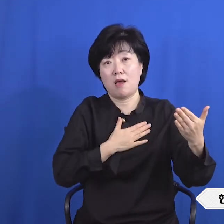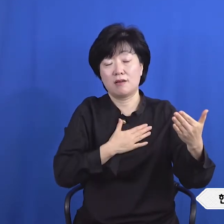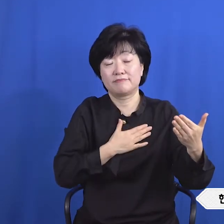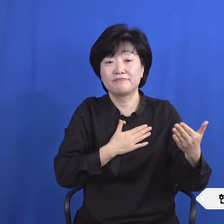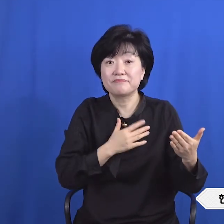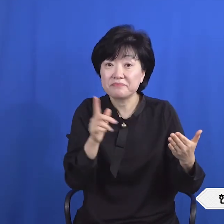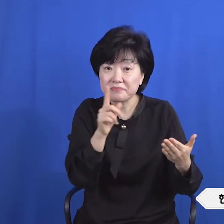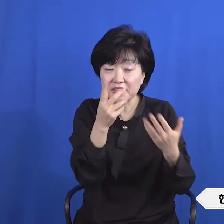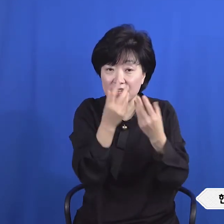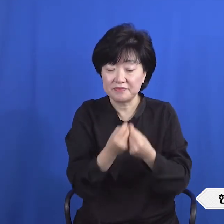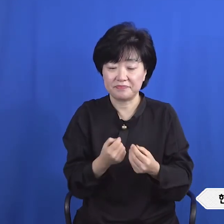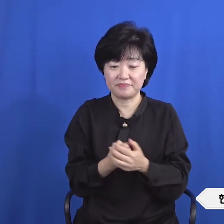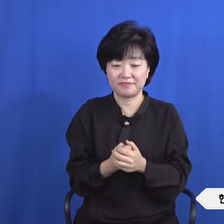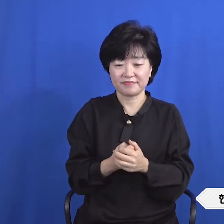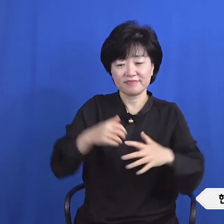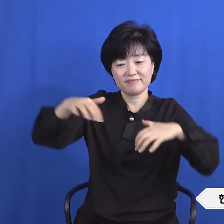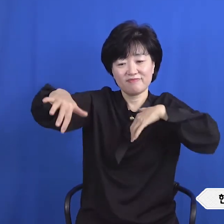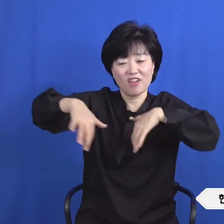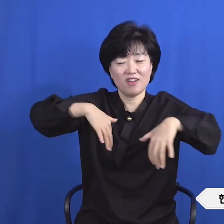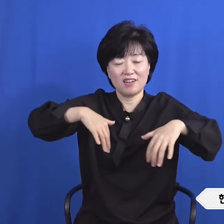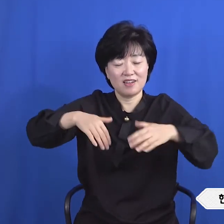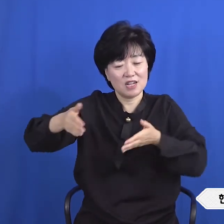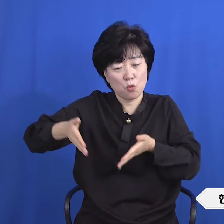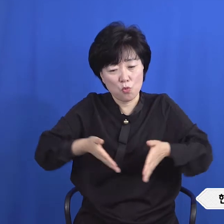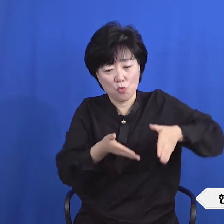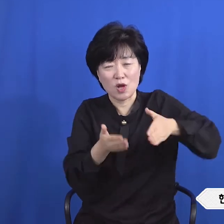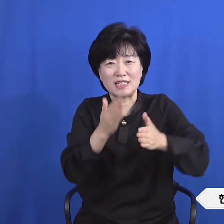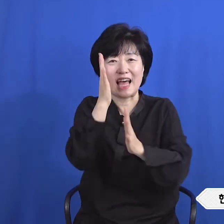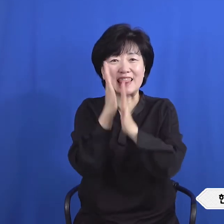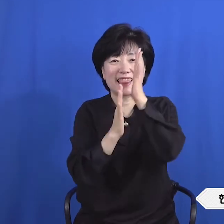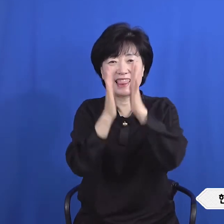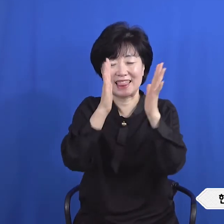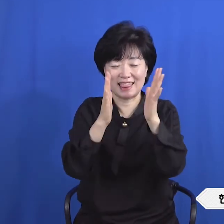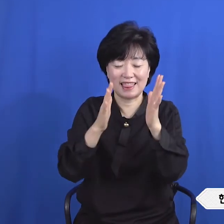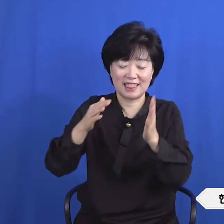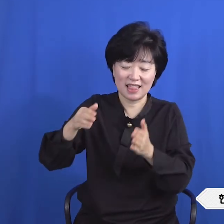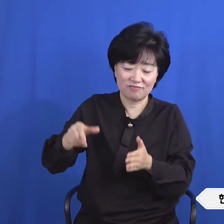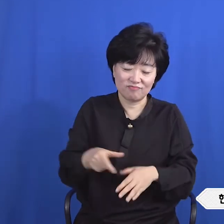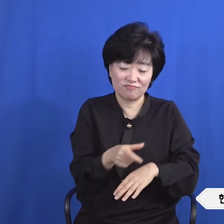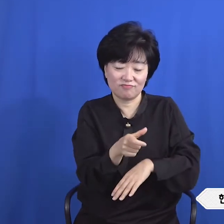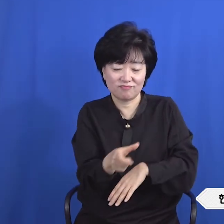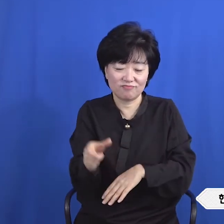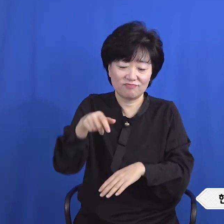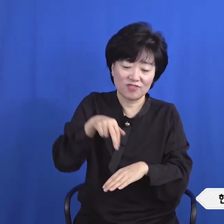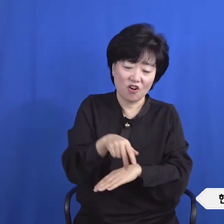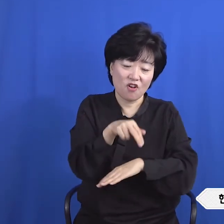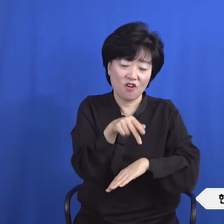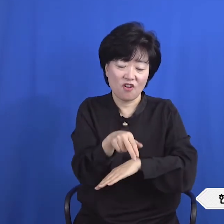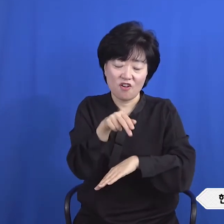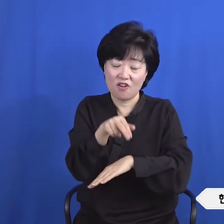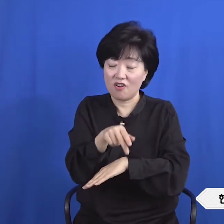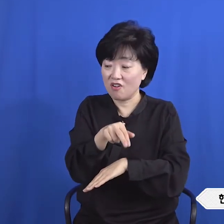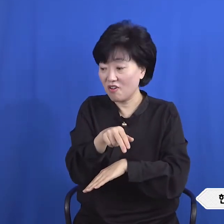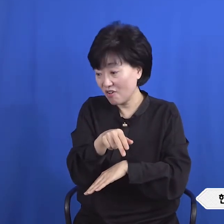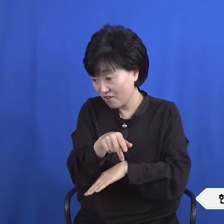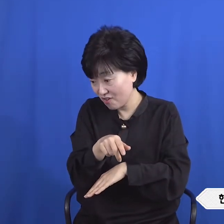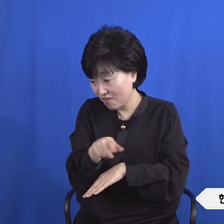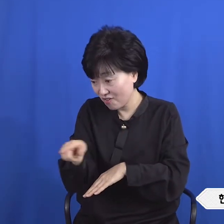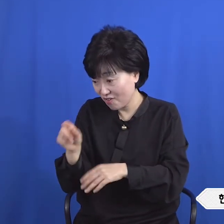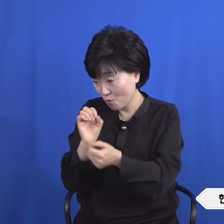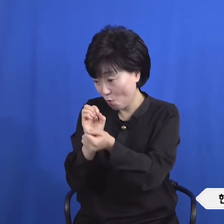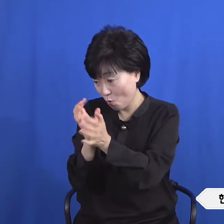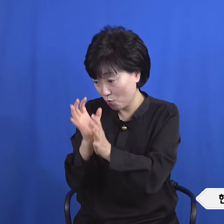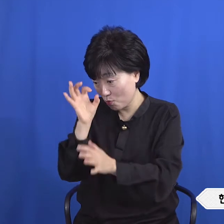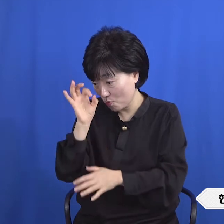둘레길을 걷다가 잠시 벤치에 앉아서 쉬면서 길 옆에 하늘 그리는 그 들꽃을